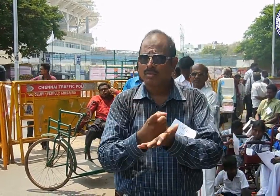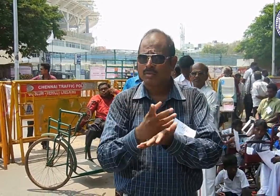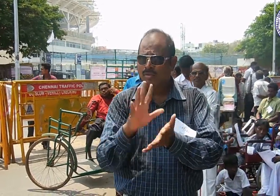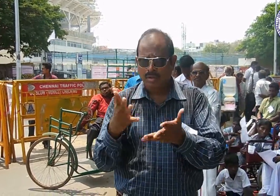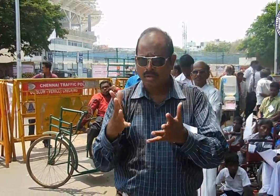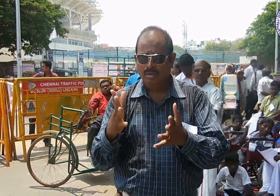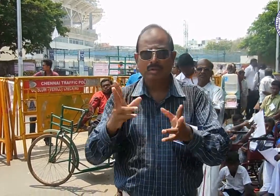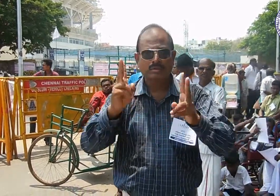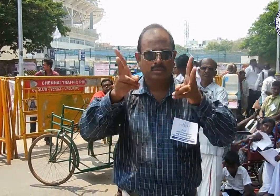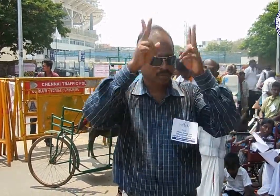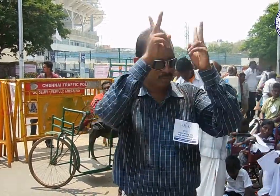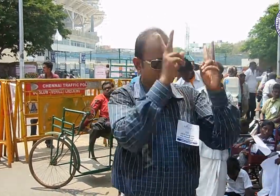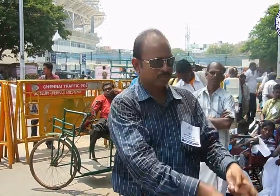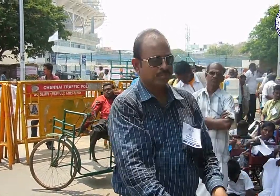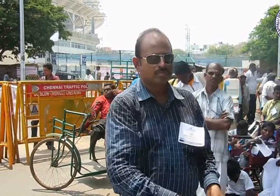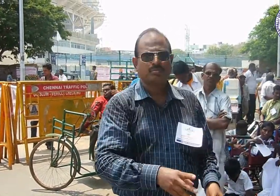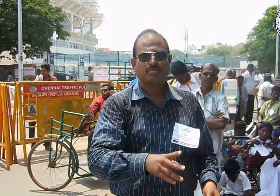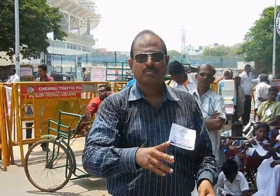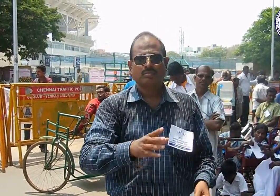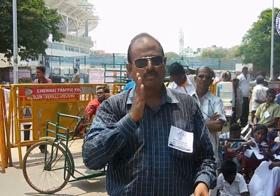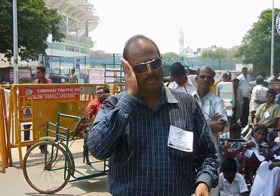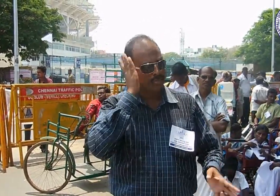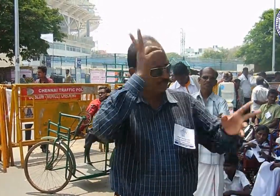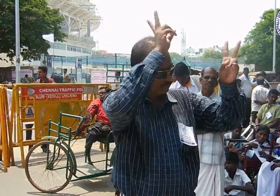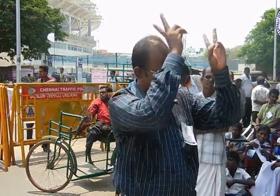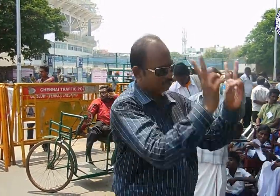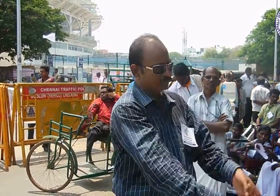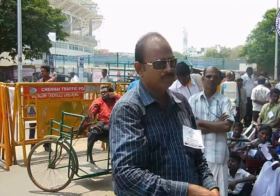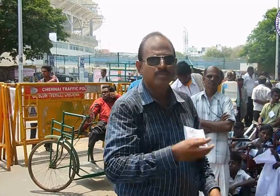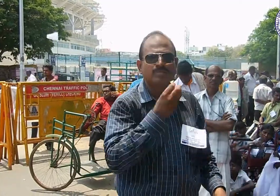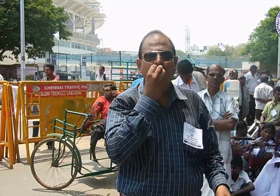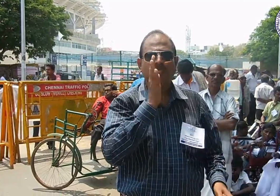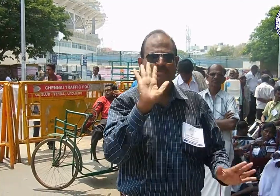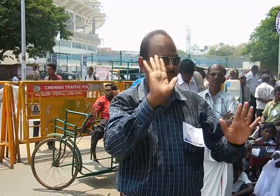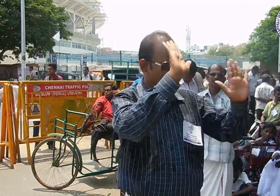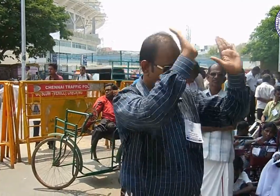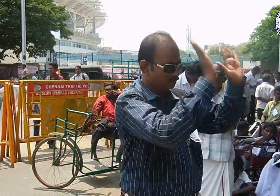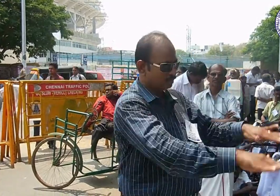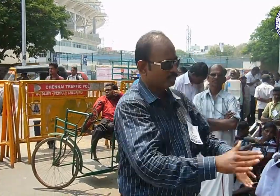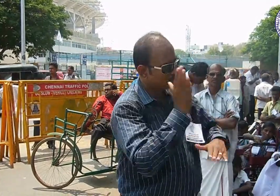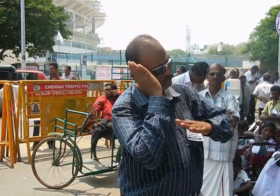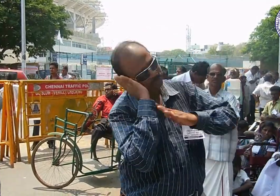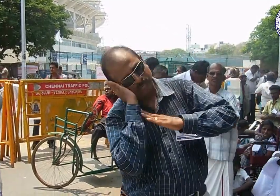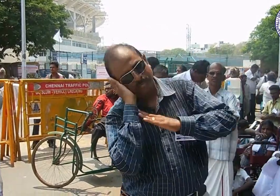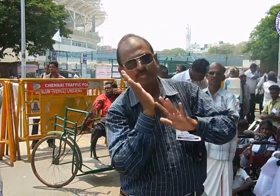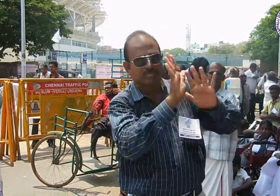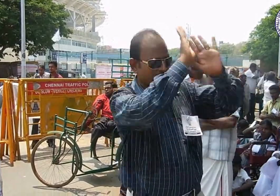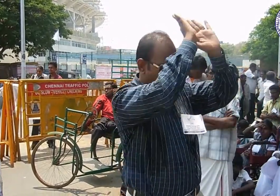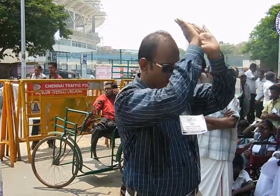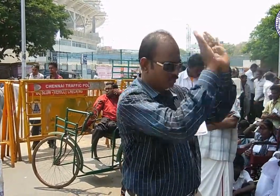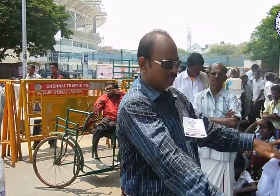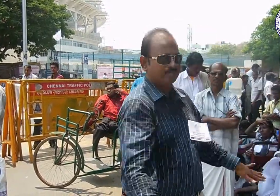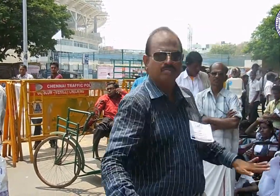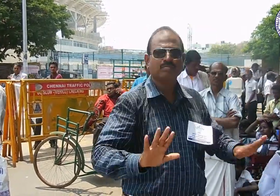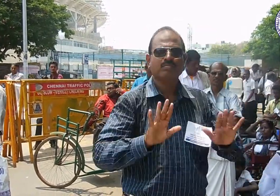ஆனா இப்ப ஆண்டு வருமானமும் 5000 தான் வேணும் அப்படின்னு சொன்னா எப்படி நீங்க ஏத்துக்க முடியும் அதே போல அப்ப என்ன